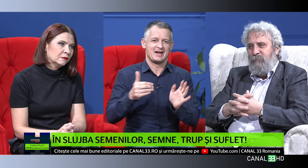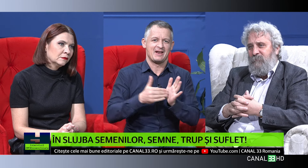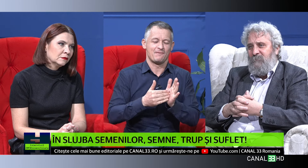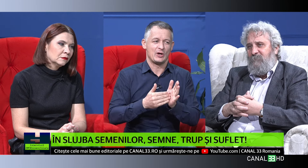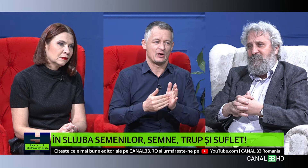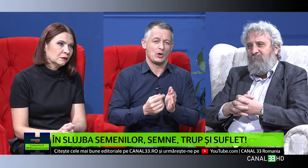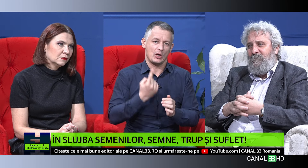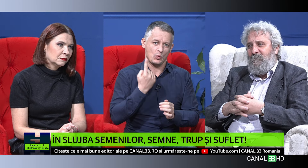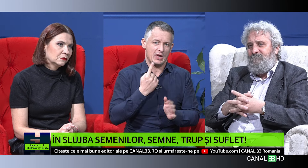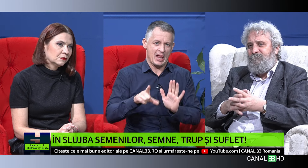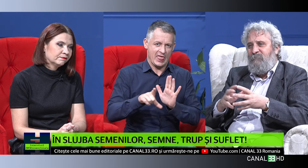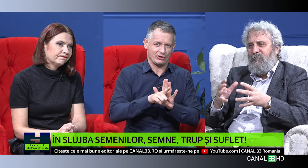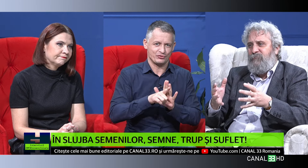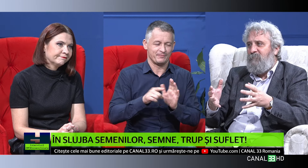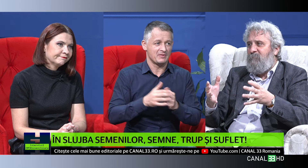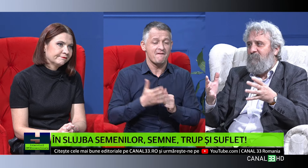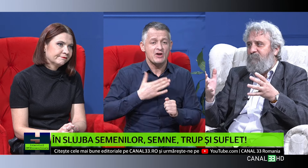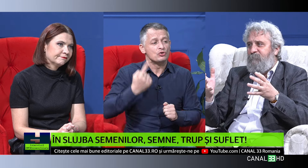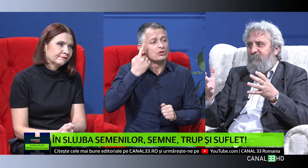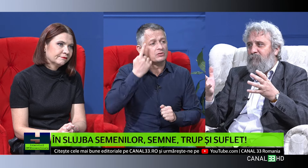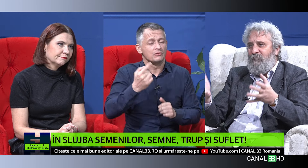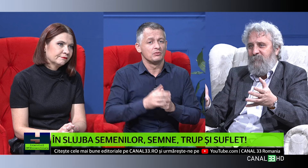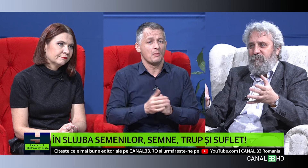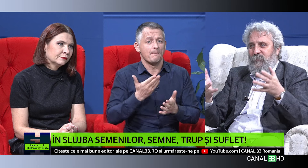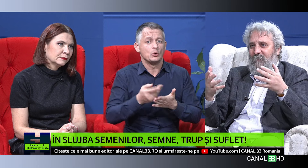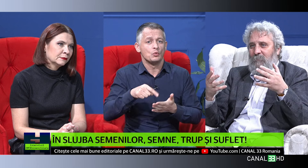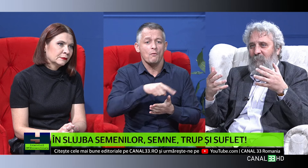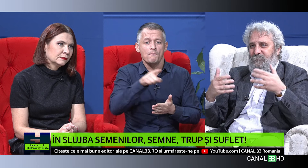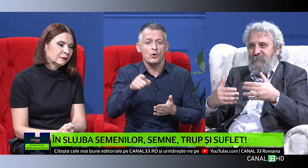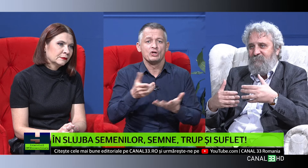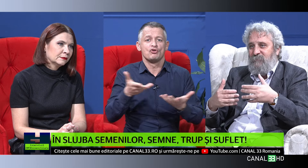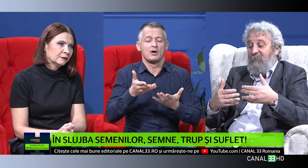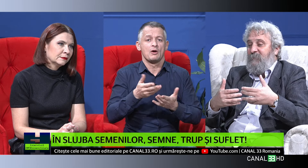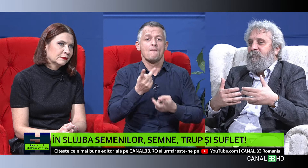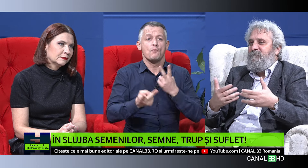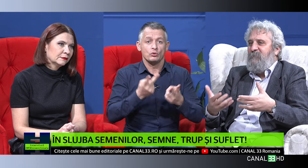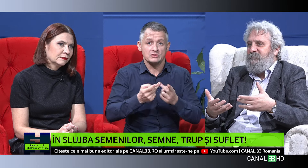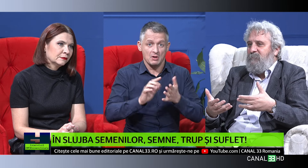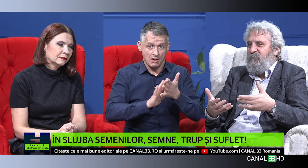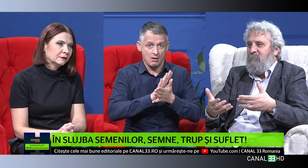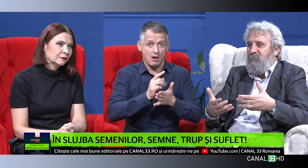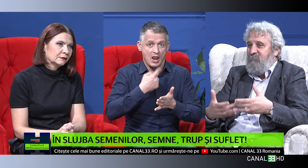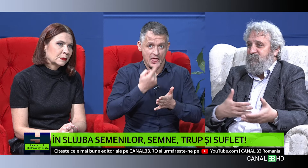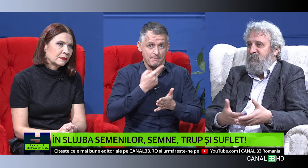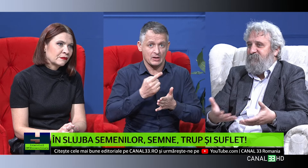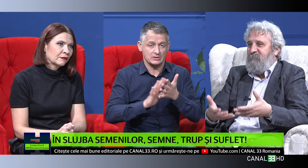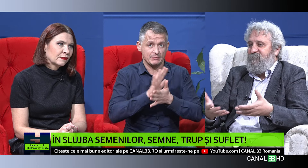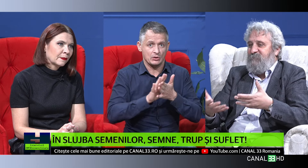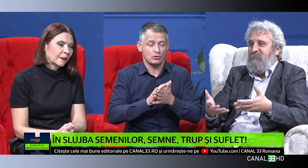legi. Vreau să știu, pentru voi, cei care o aplicați și care într-un fel ar trebui să beneficiați de efectele